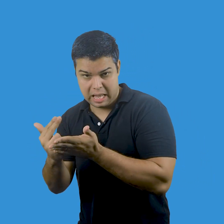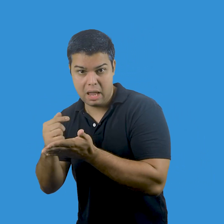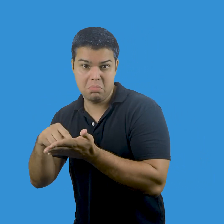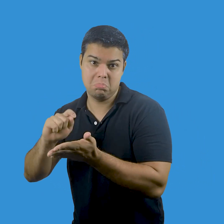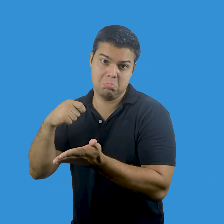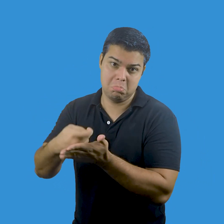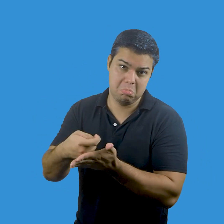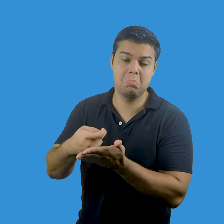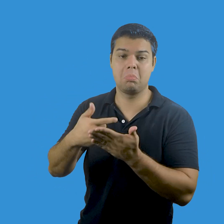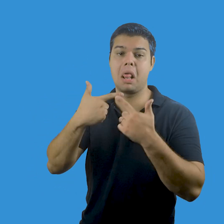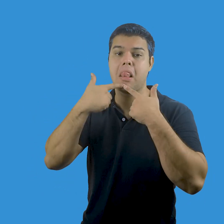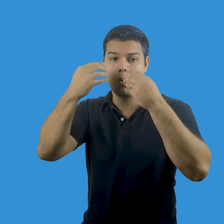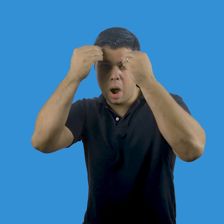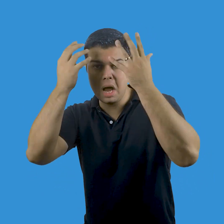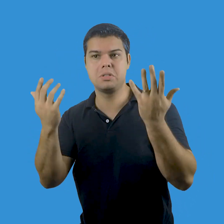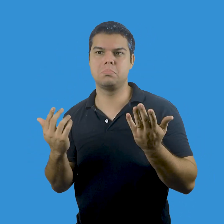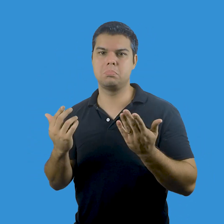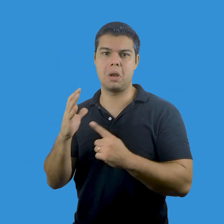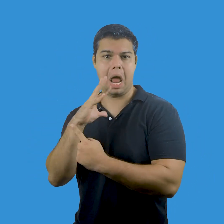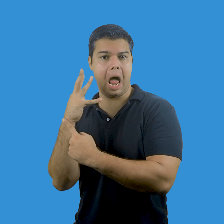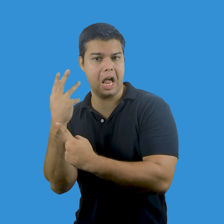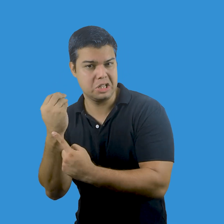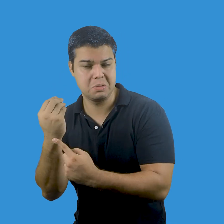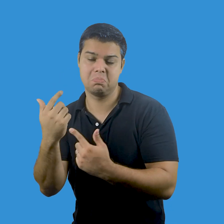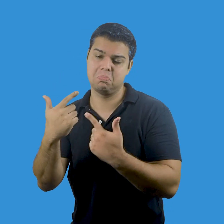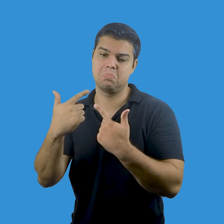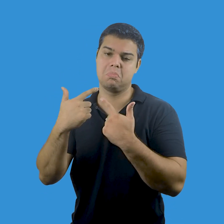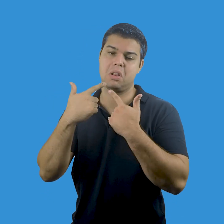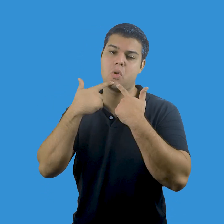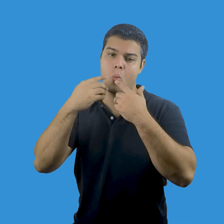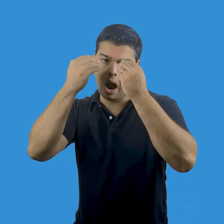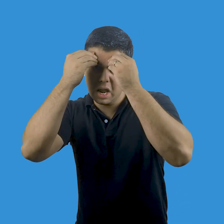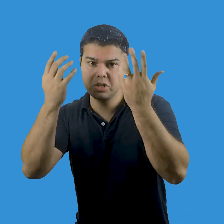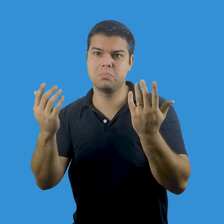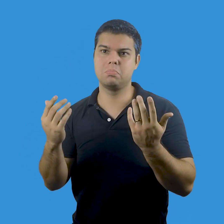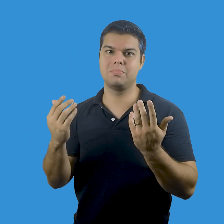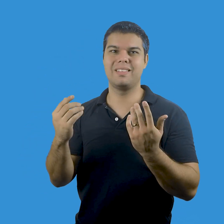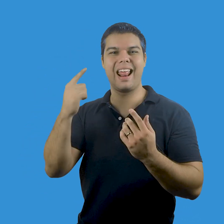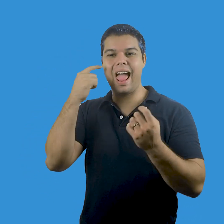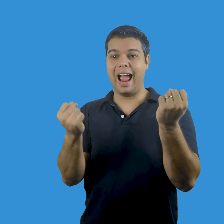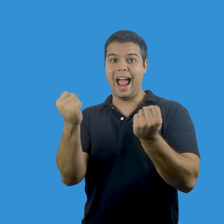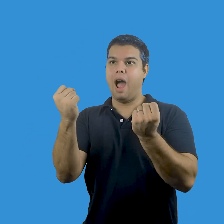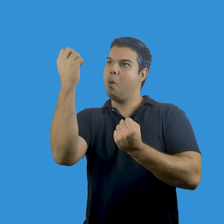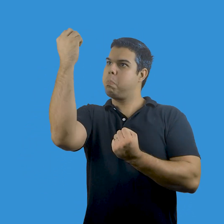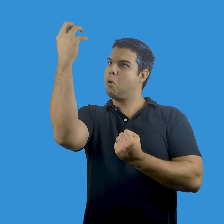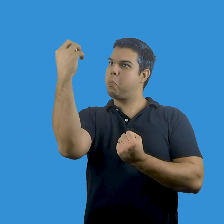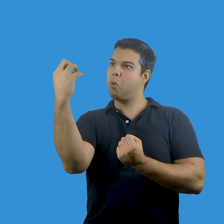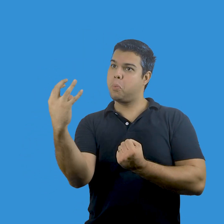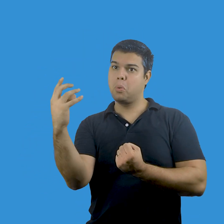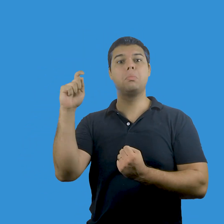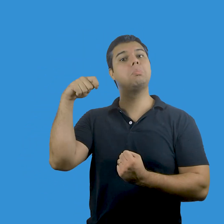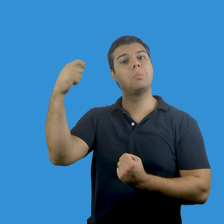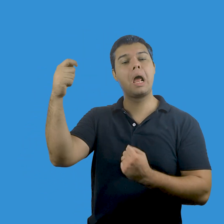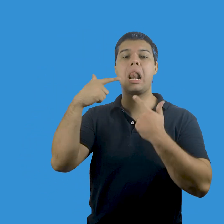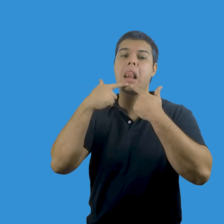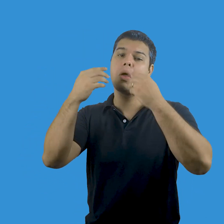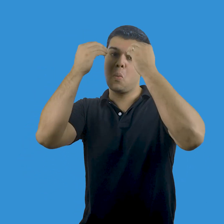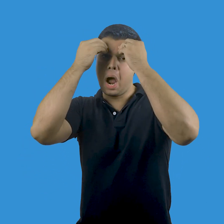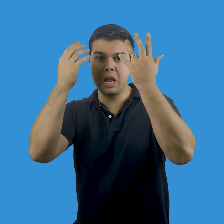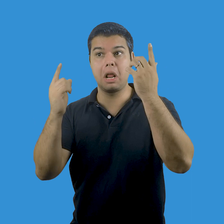é uma linguagem, a arte é uma linguagem, um sinal de trânsito é uma linguagem e mímica é uma linguagem.